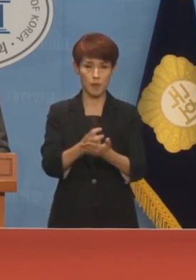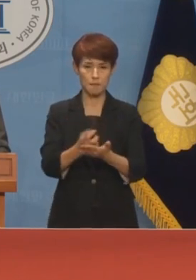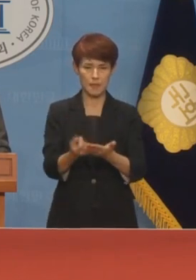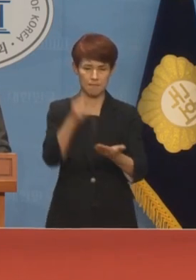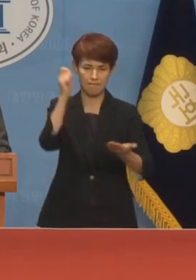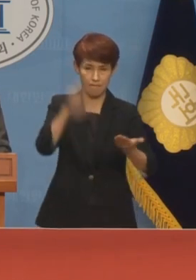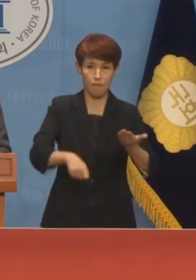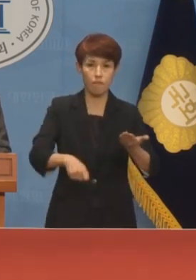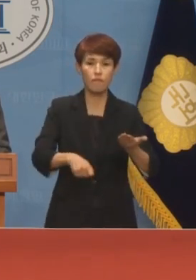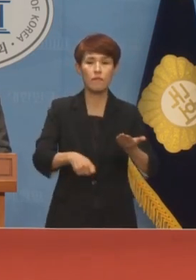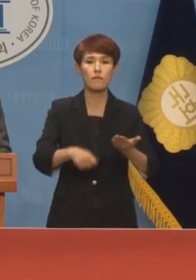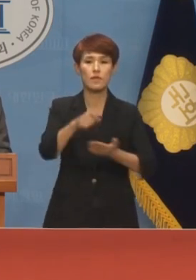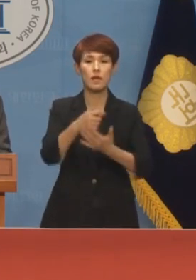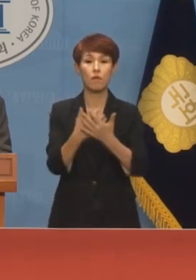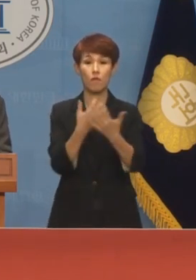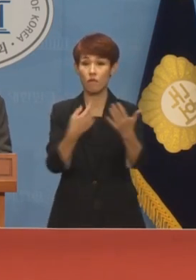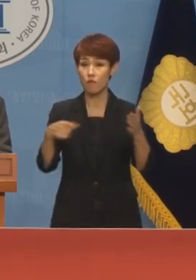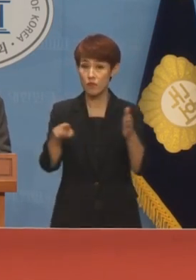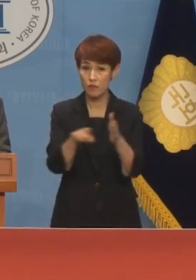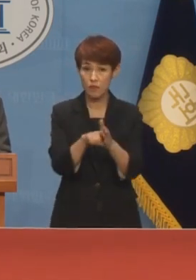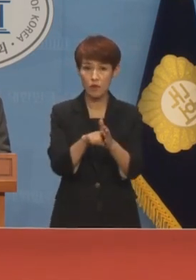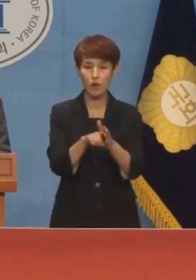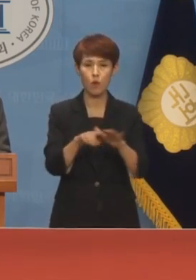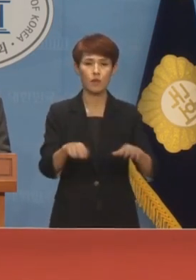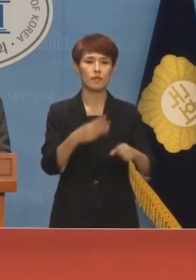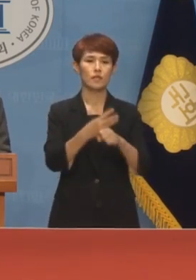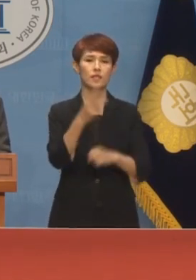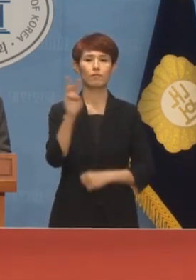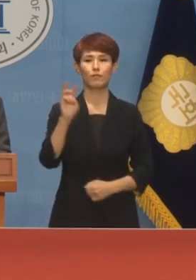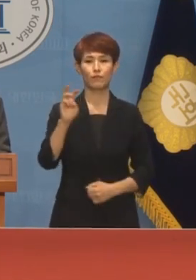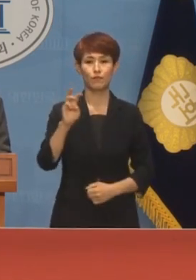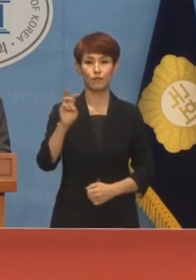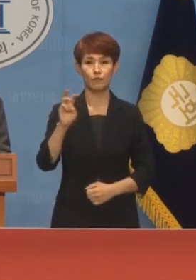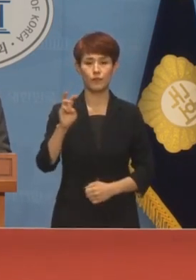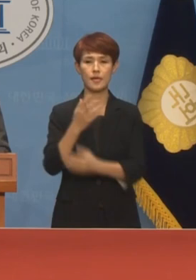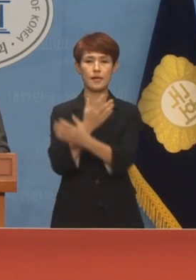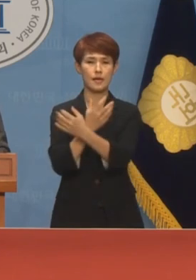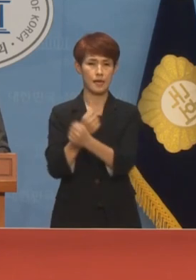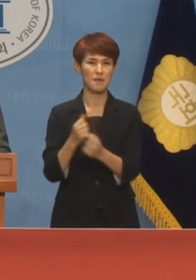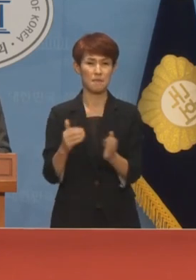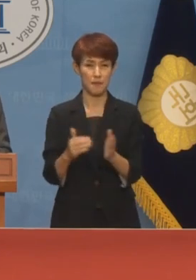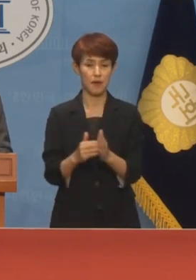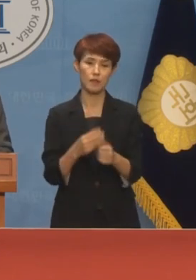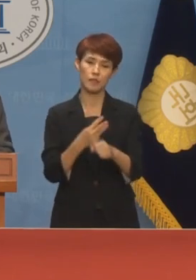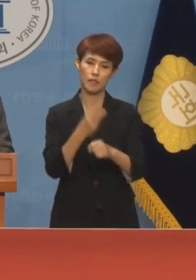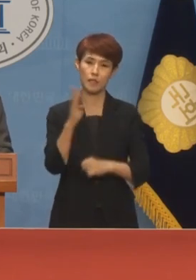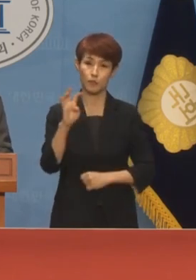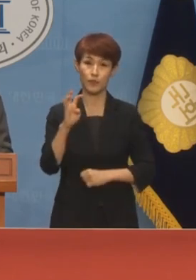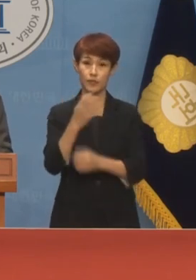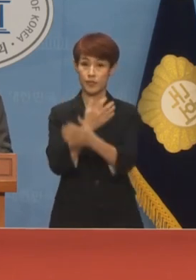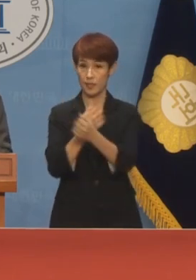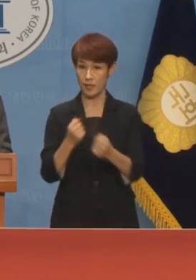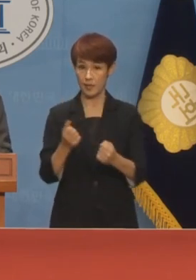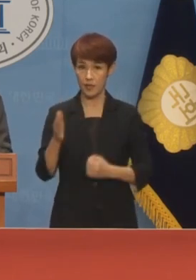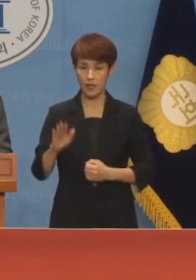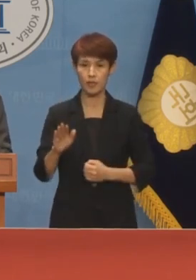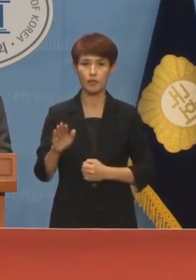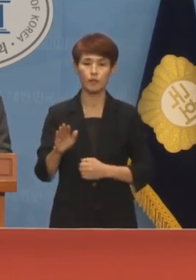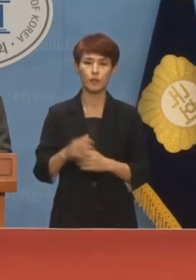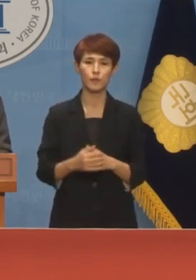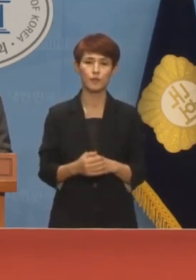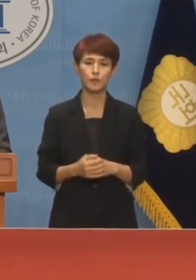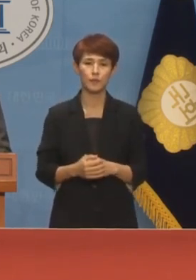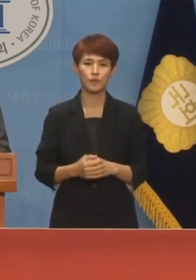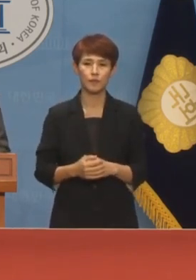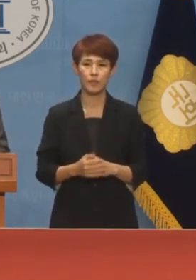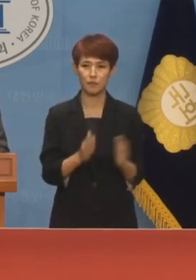기자회견을 위해서 원래 3시 반에 지금 3시 40분에 예약돼 있는데 3시 반이 좀 지나서